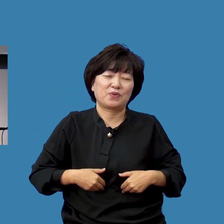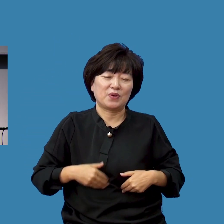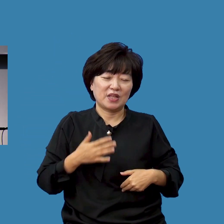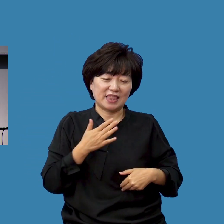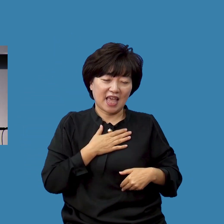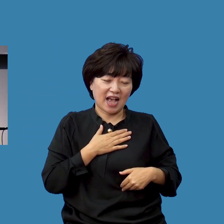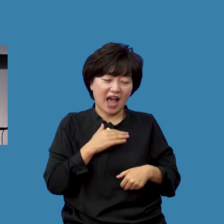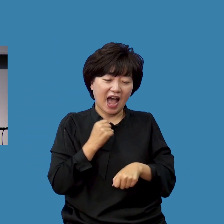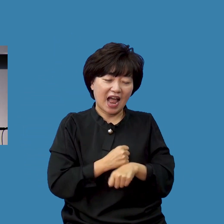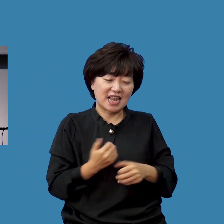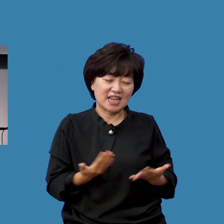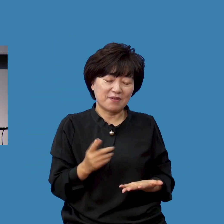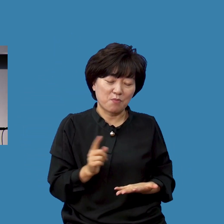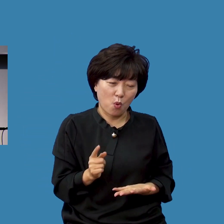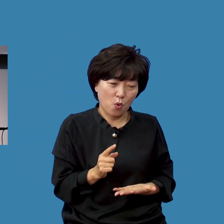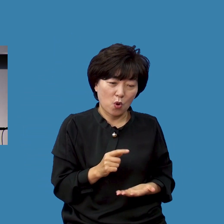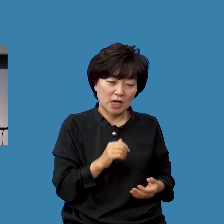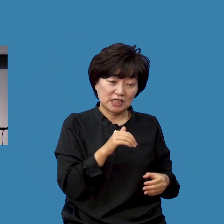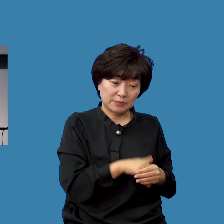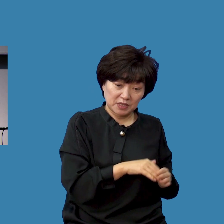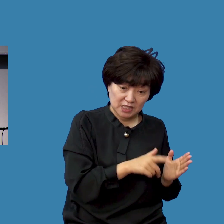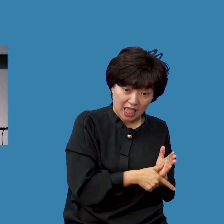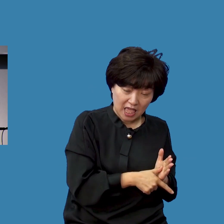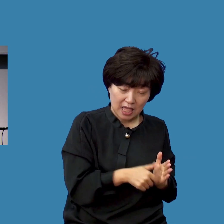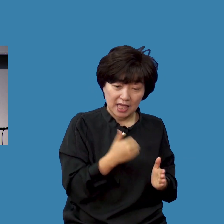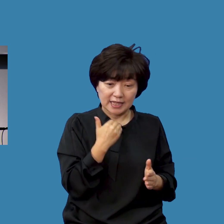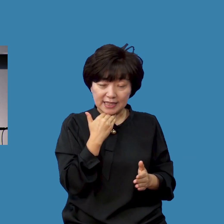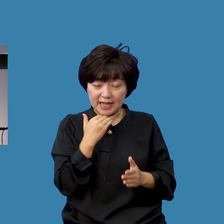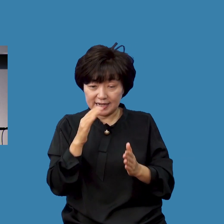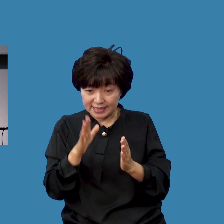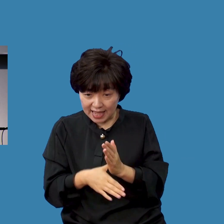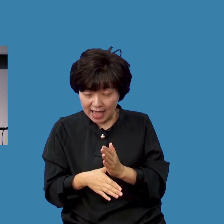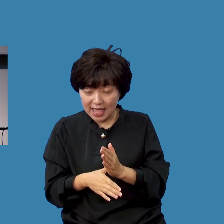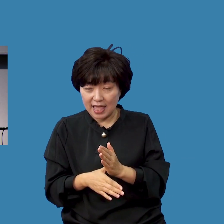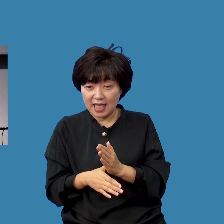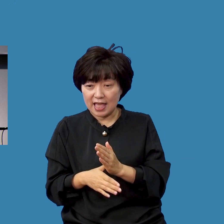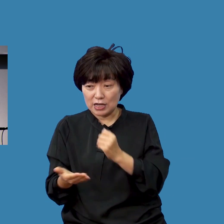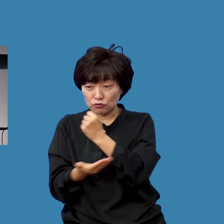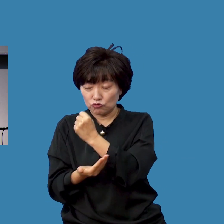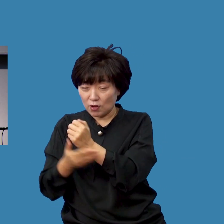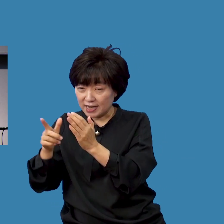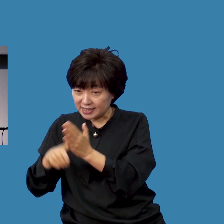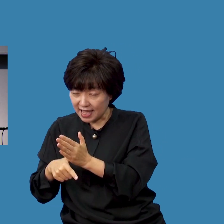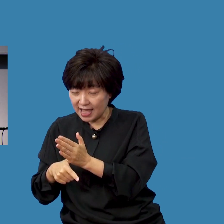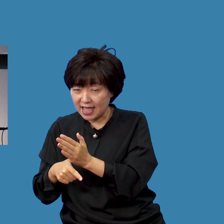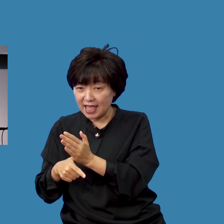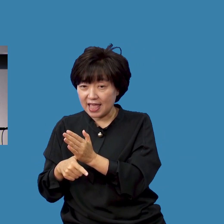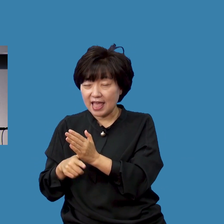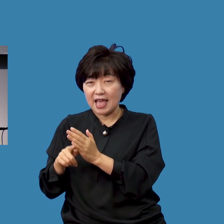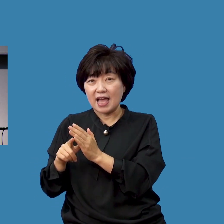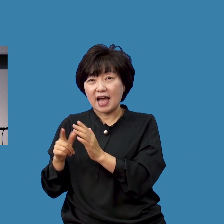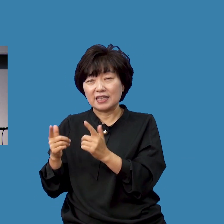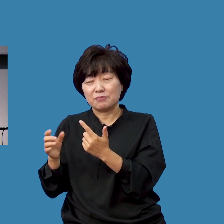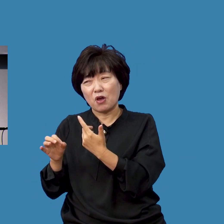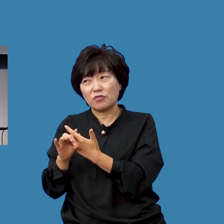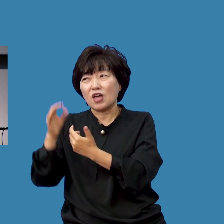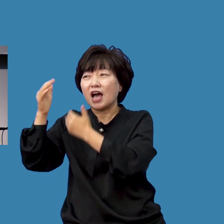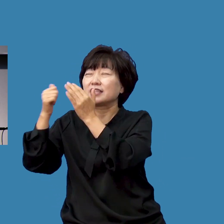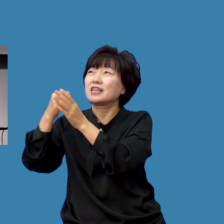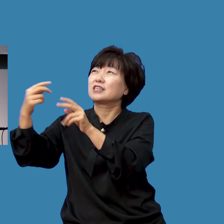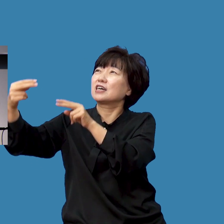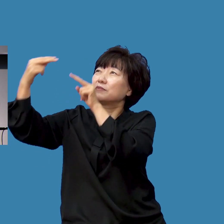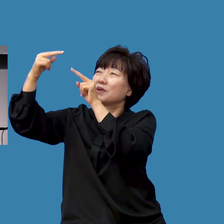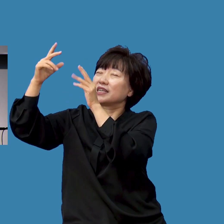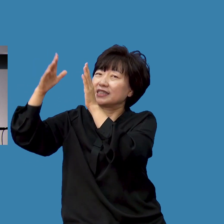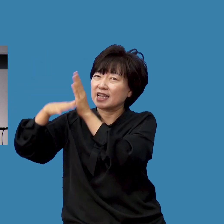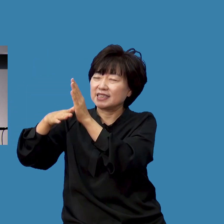받으십시오. 지금이 내가 뭘 해야 되는 때인지, 심어야 되는 때인지, 기다려야 되는 때인지, 아니면 추수해야 되는